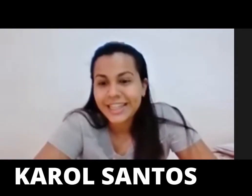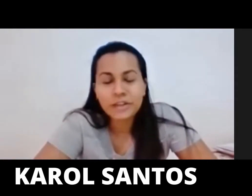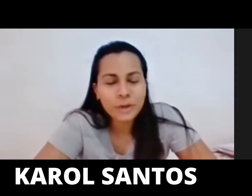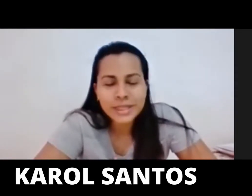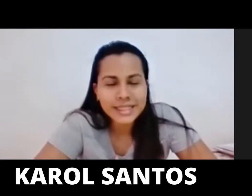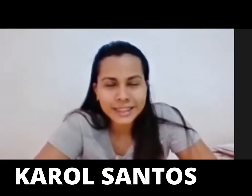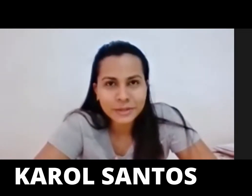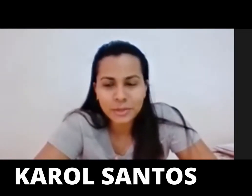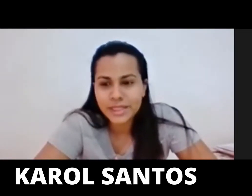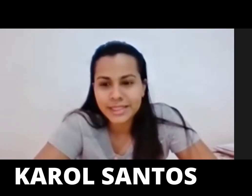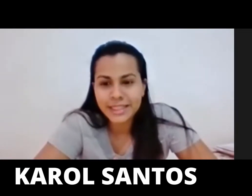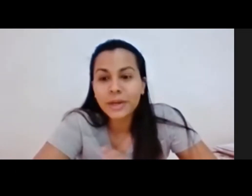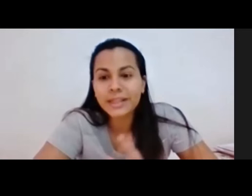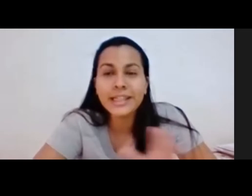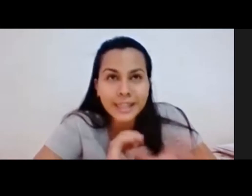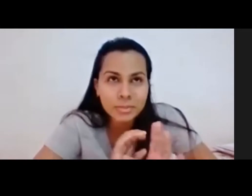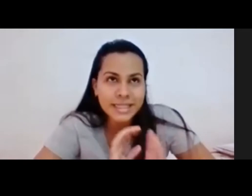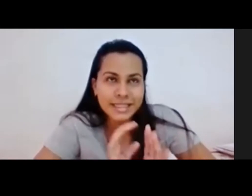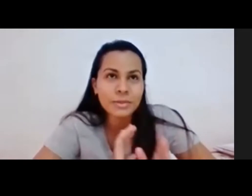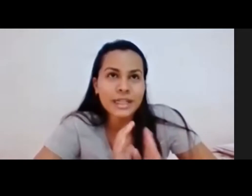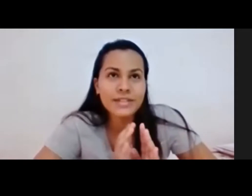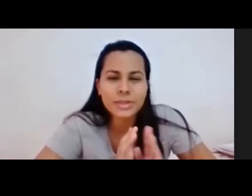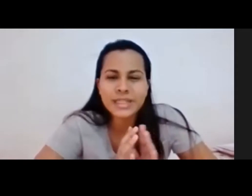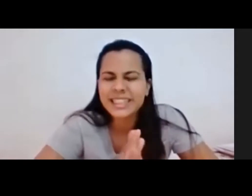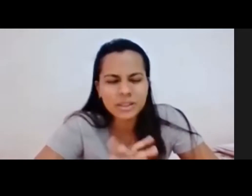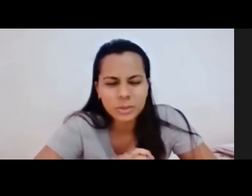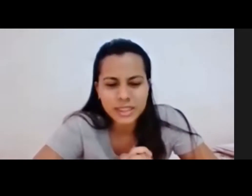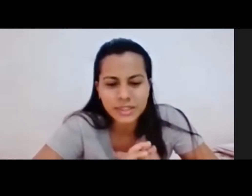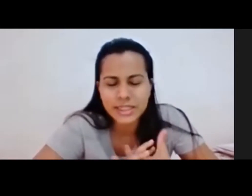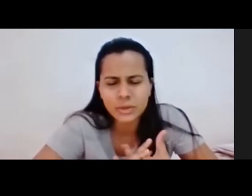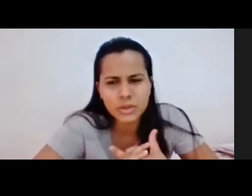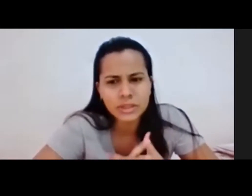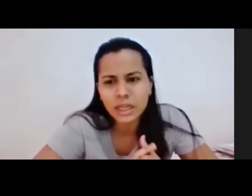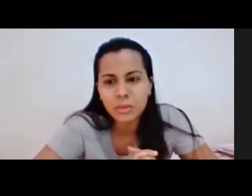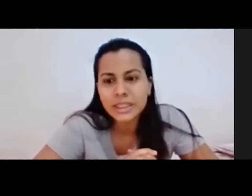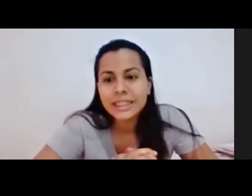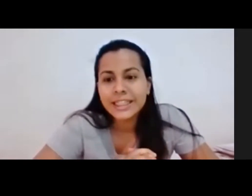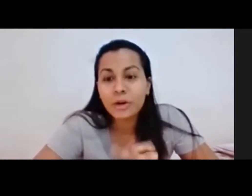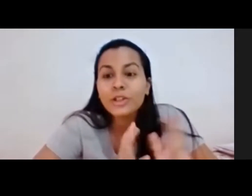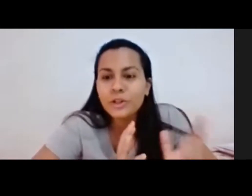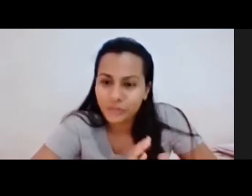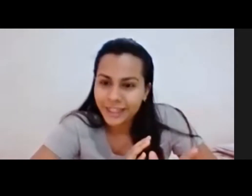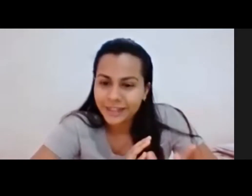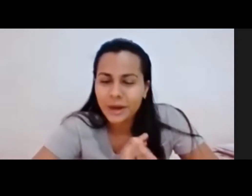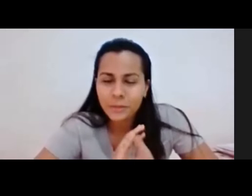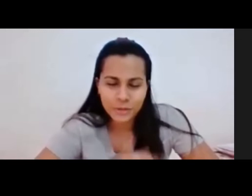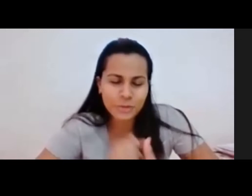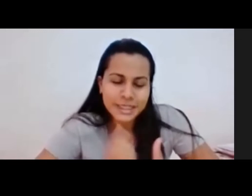fico pensando depois, e ainda a princípio, eu tava tipo assim, não preciso fazer curso, não. E quando eu vi o curso de uma semana, eu